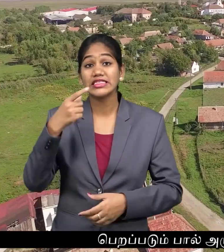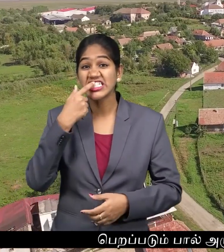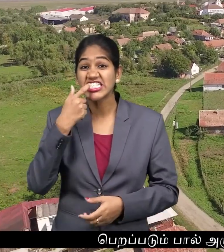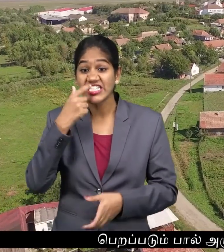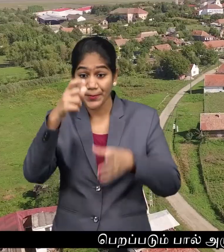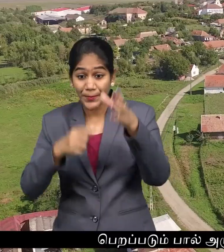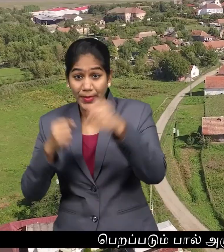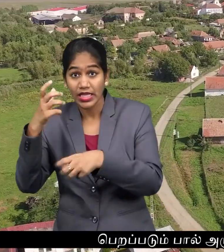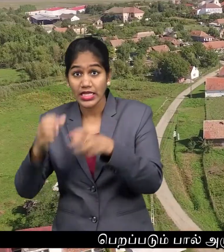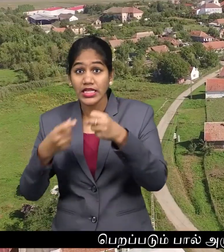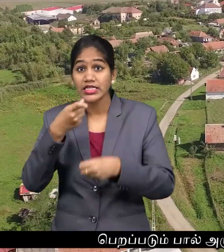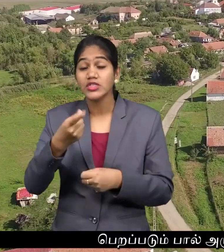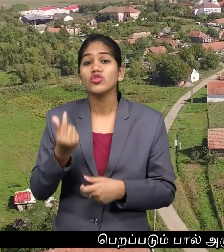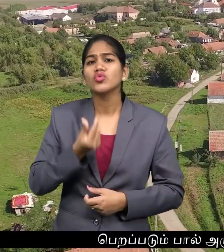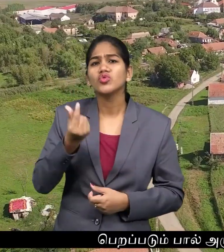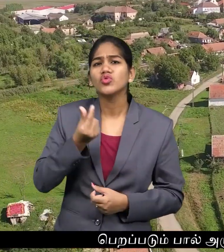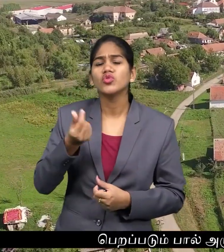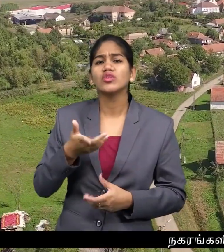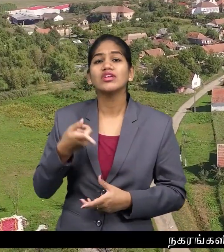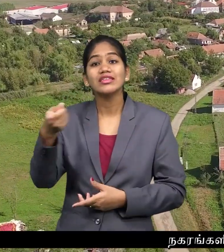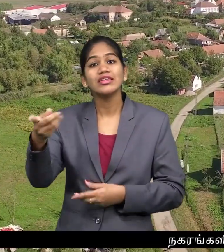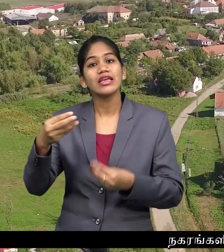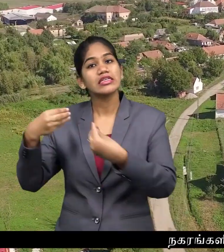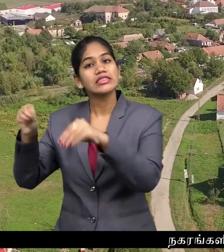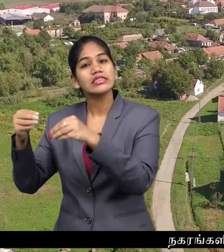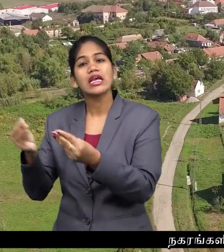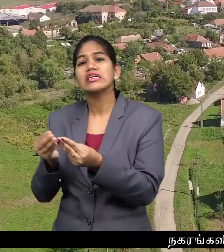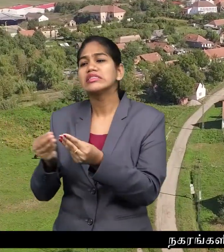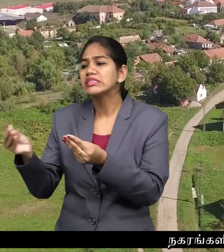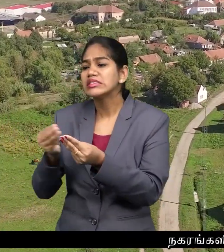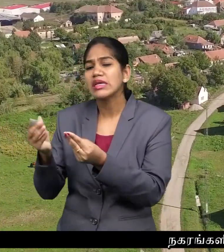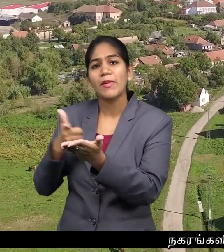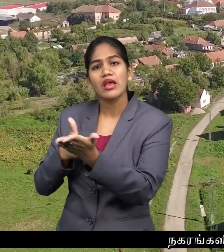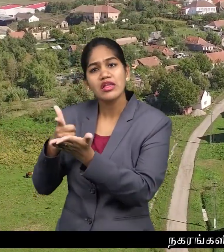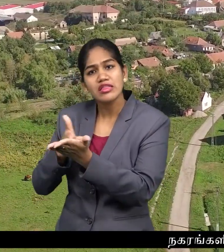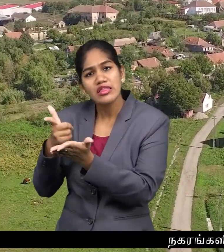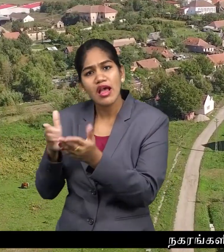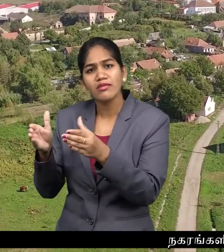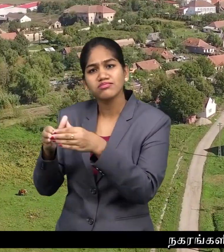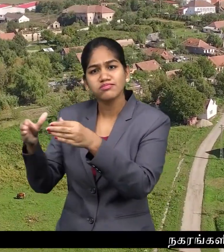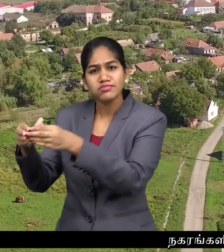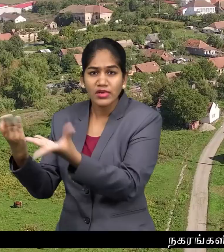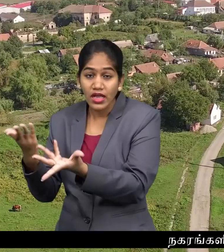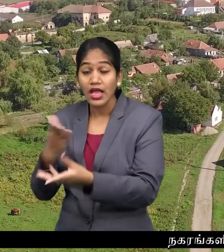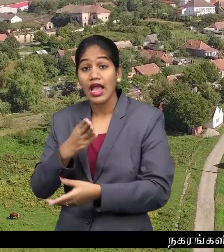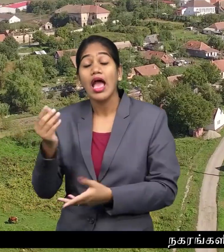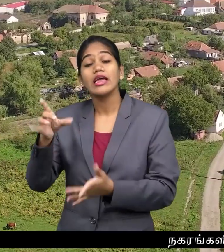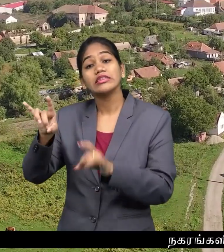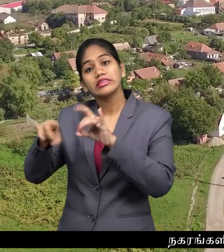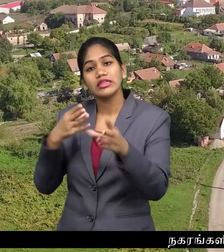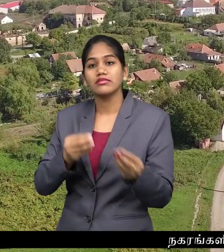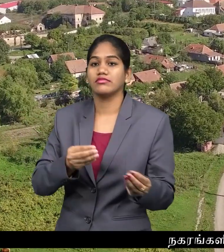பெறப்படும் பால் அருகில் உள்ள கிராமங்கள் மற்றும் நகரங்களில் விற்கப்படுகிறது.